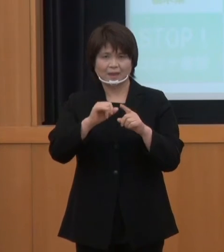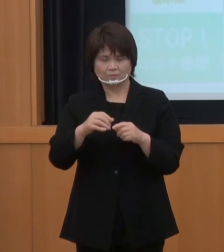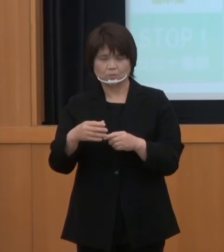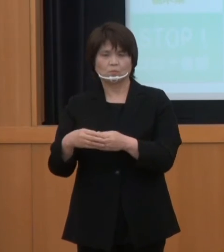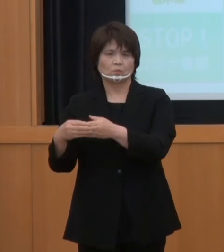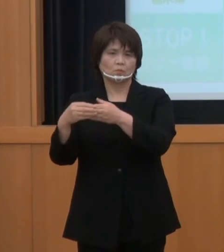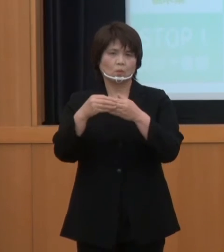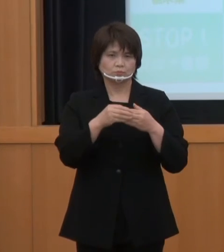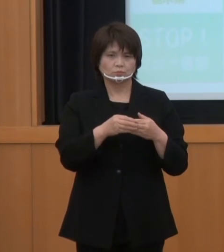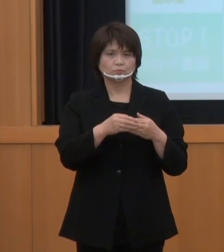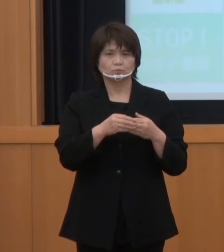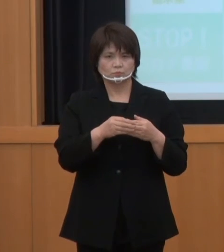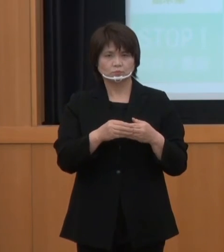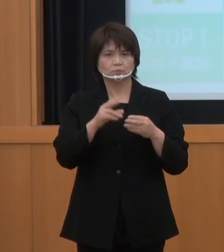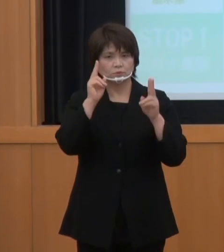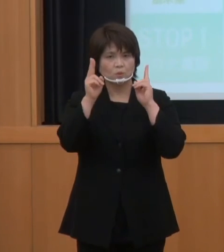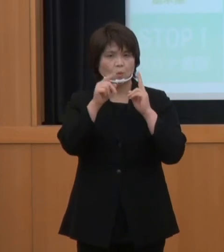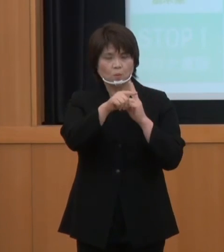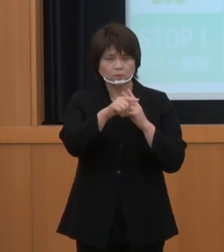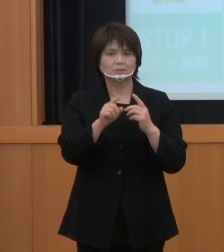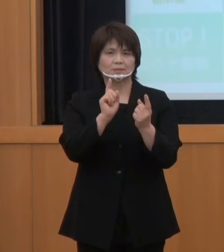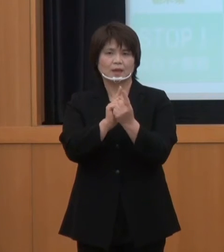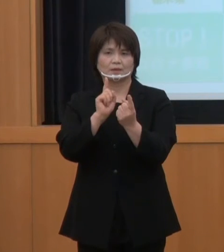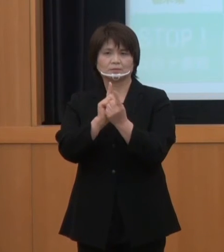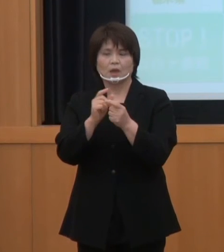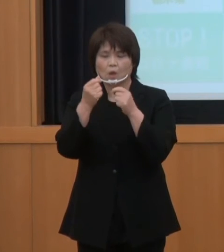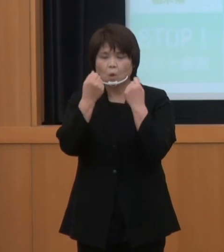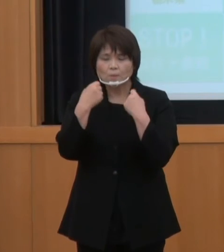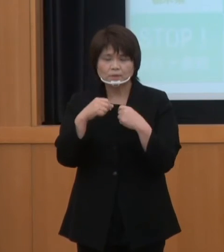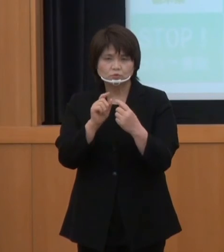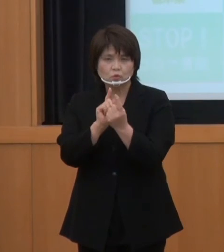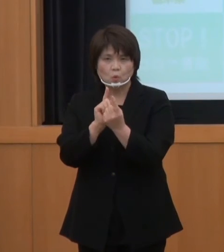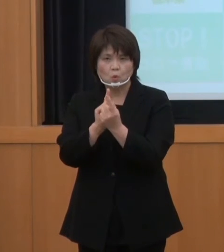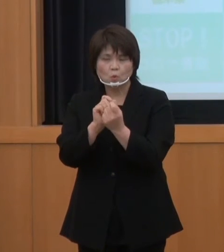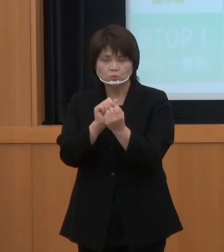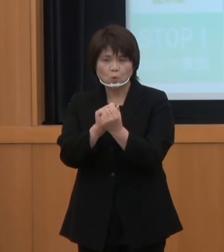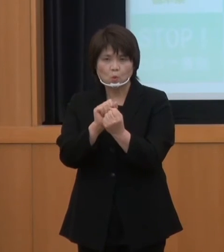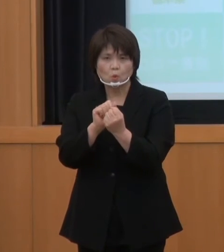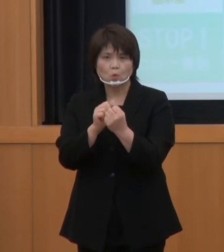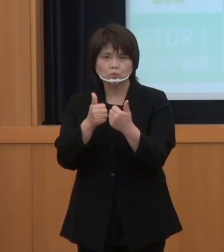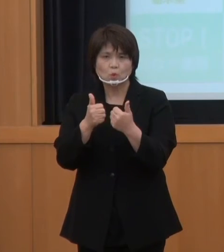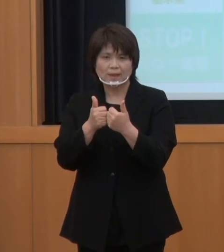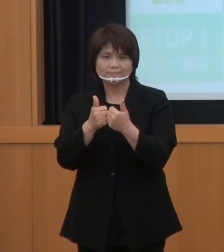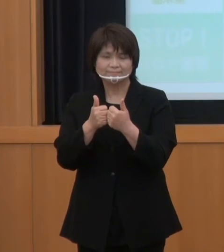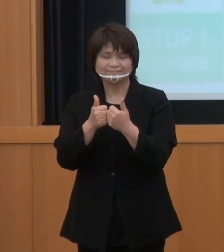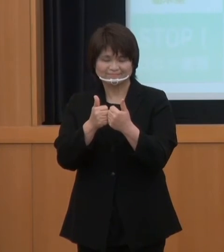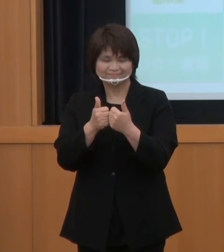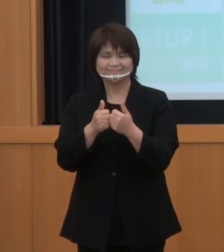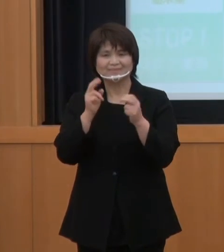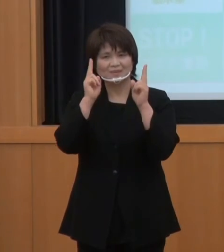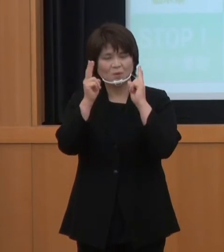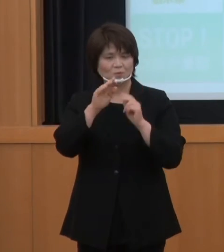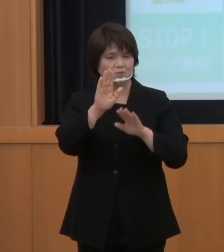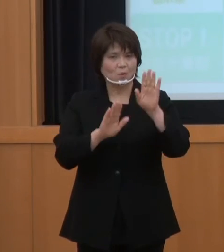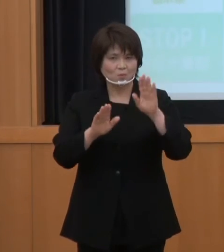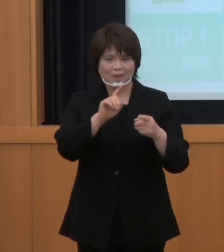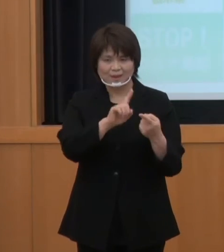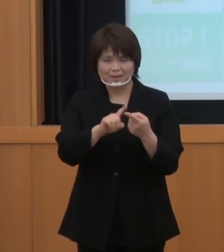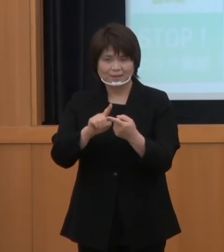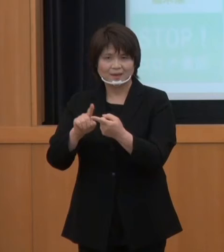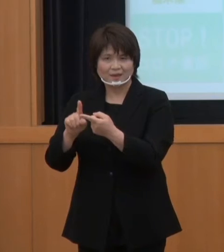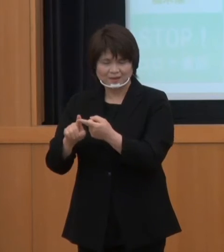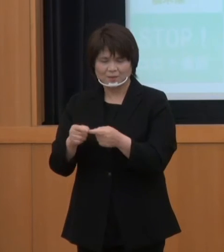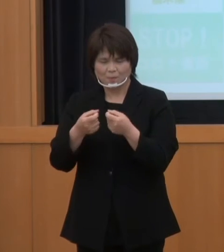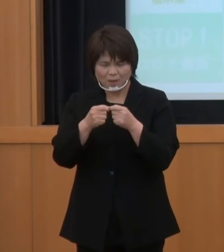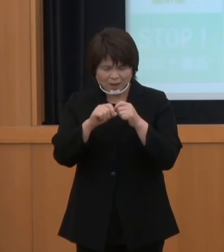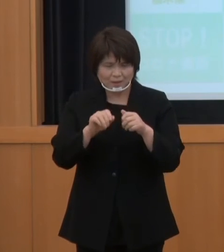検討する企業などに向けた個別相談など、企業の状況に応じたきめ細かな